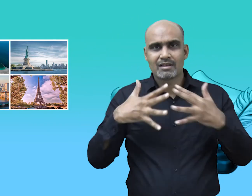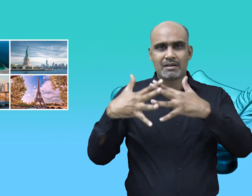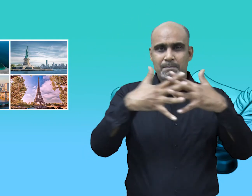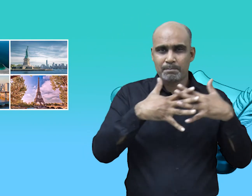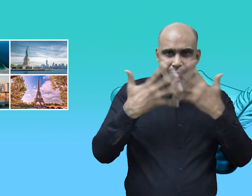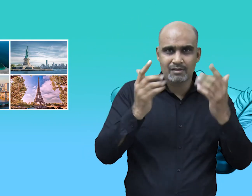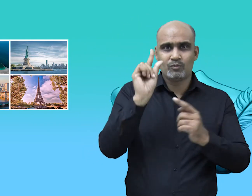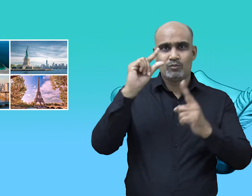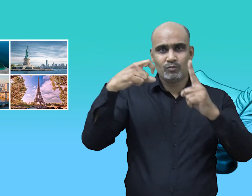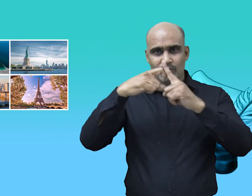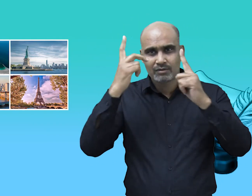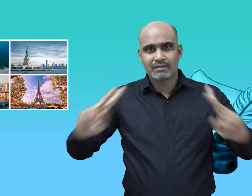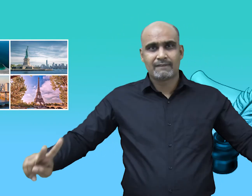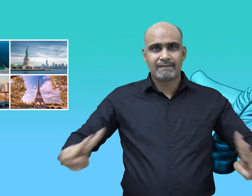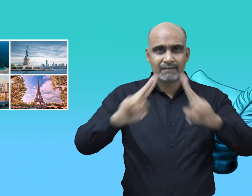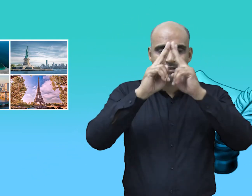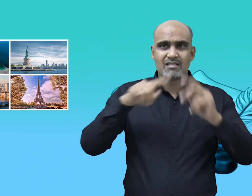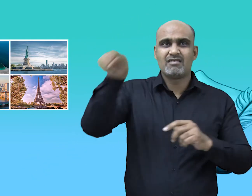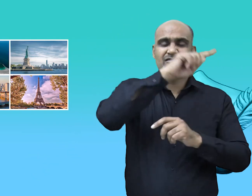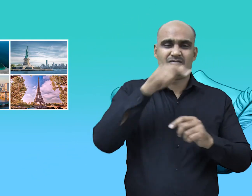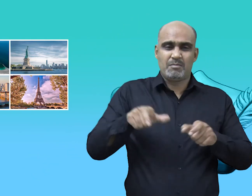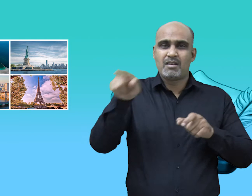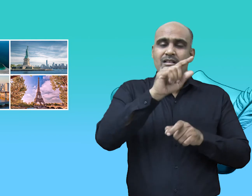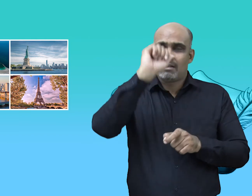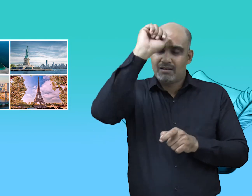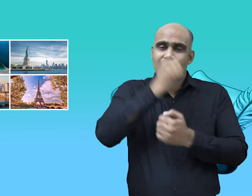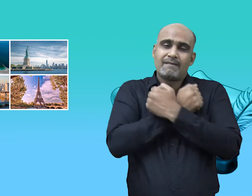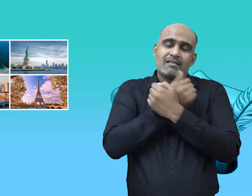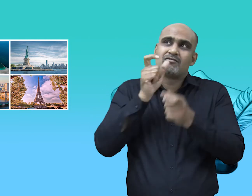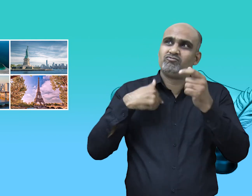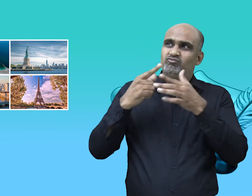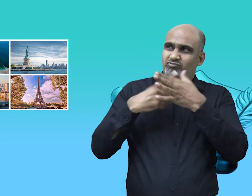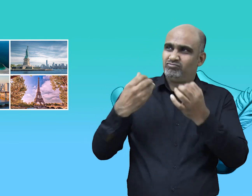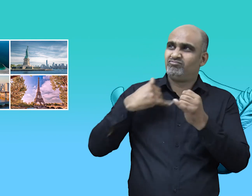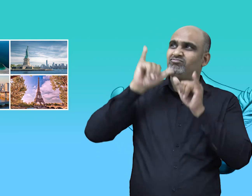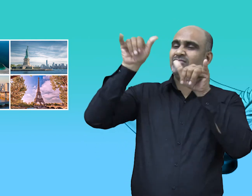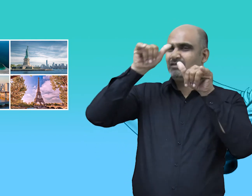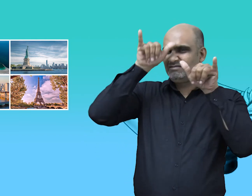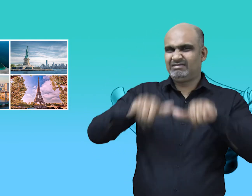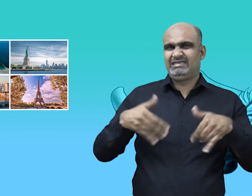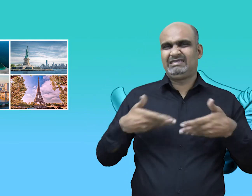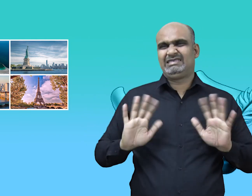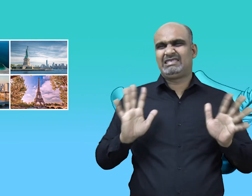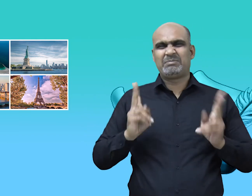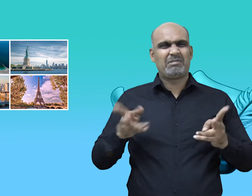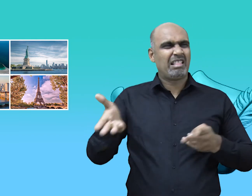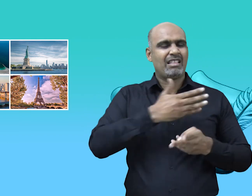में तो रहता है, पर उनके सपने विदेश जाने के होते हैं। लोग विदेश जाकर काम करना चाहते हैं और वहीं बसना चाहते